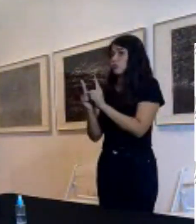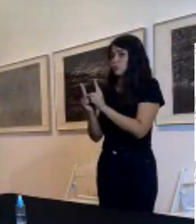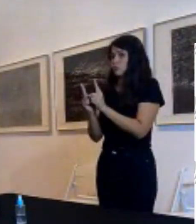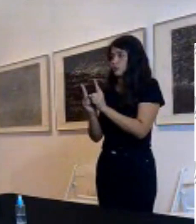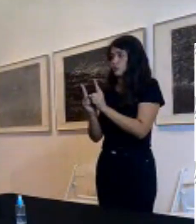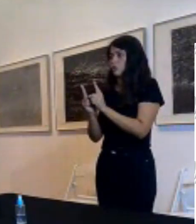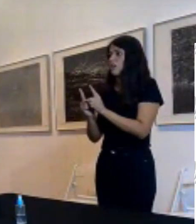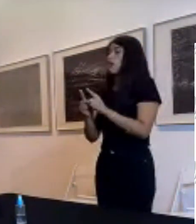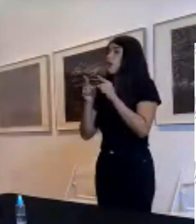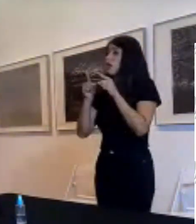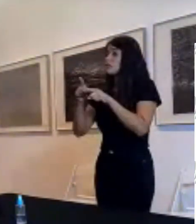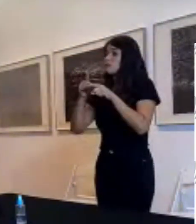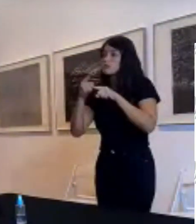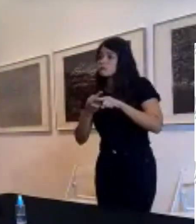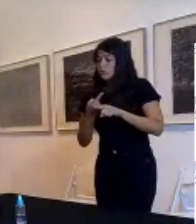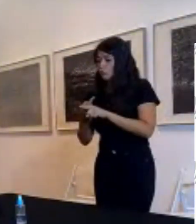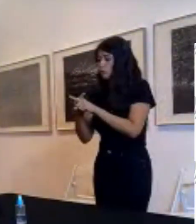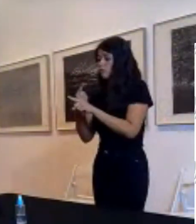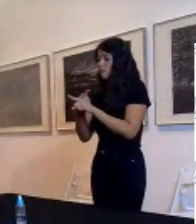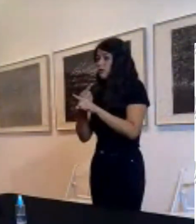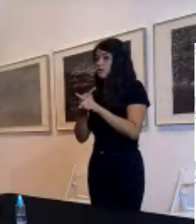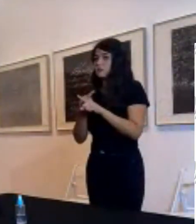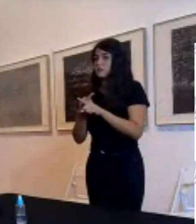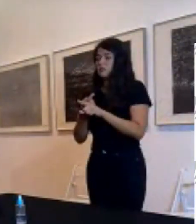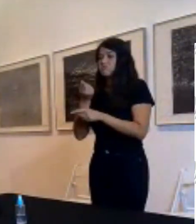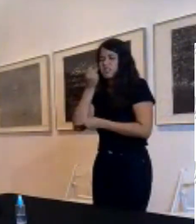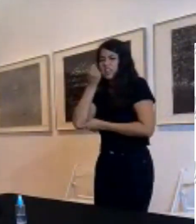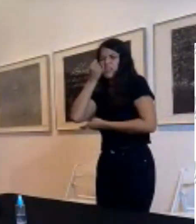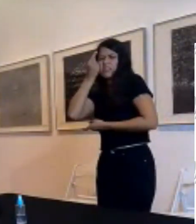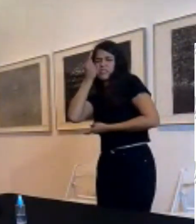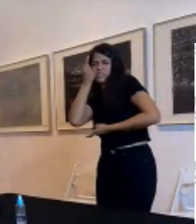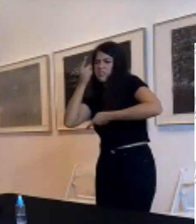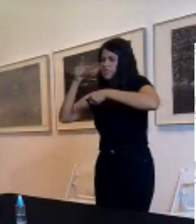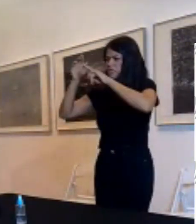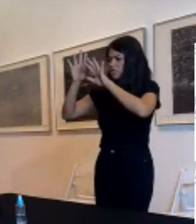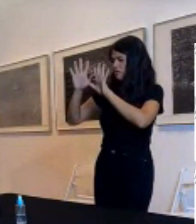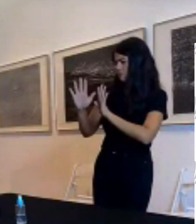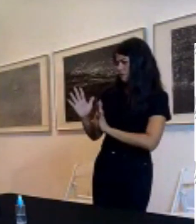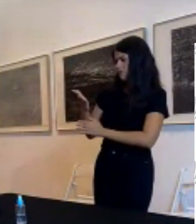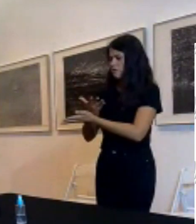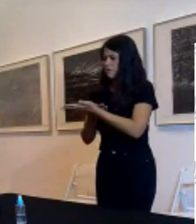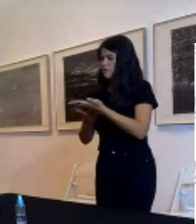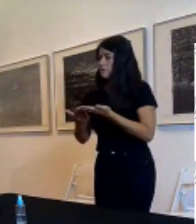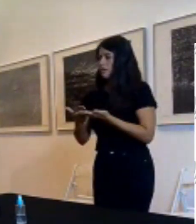se conversa en base a esto, se interpretan, se describen y después se